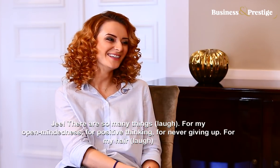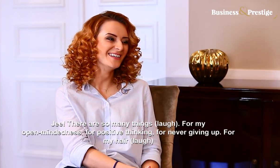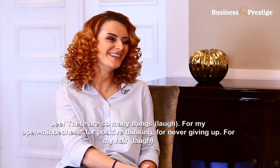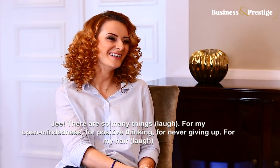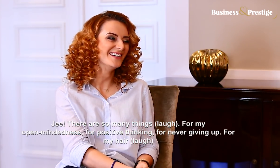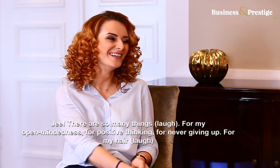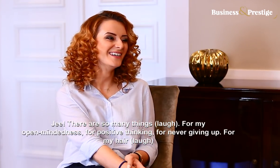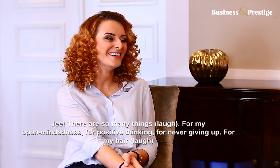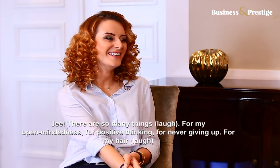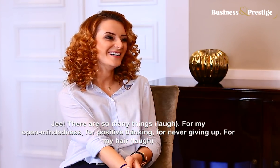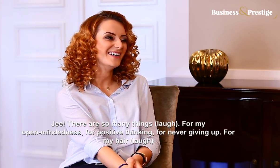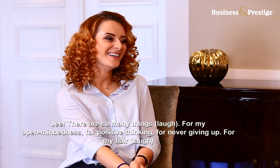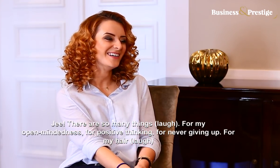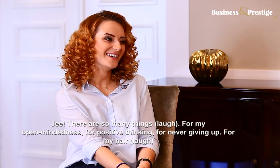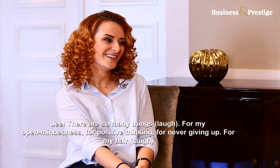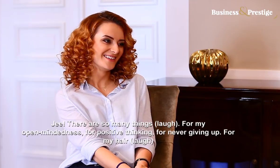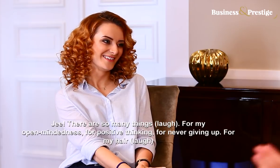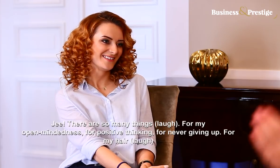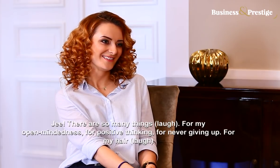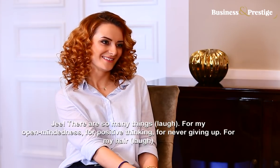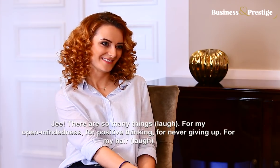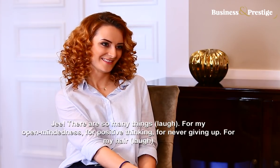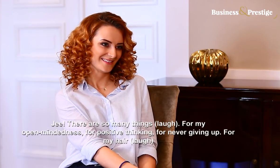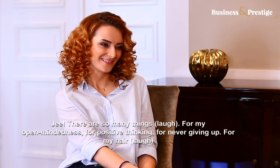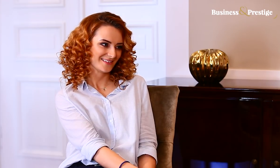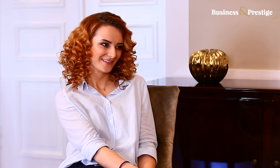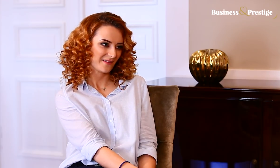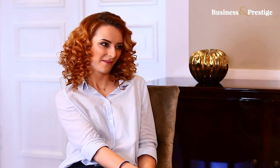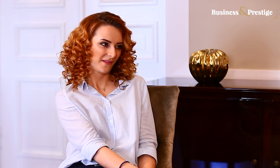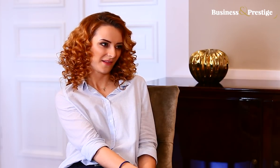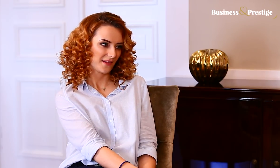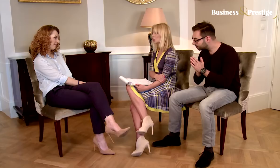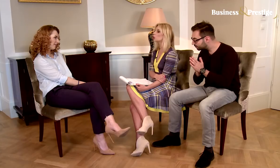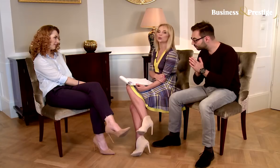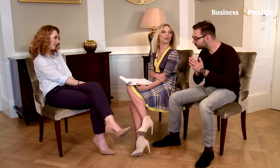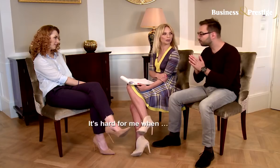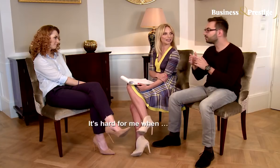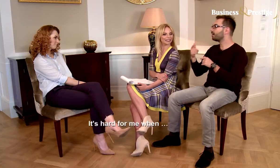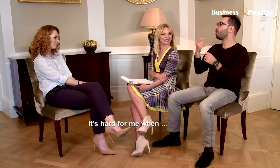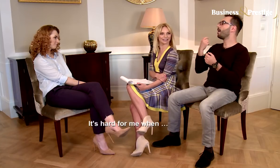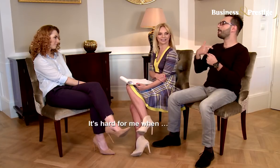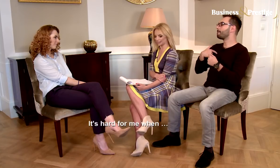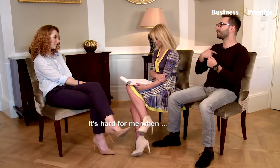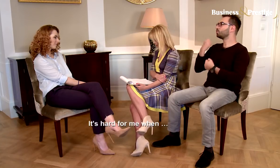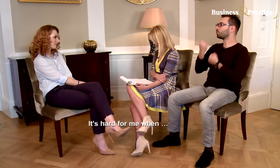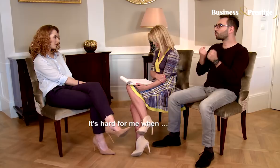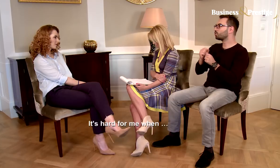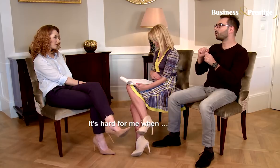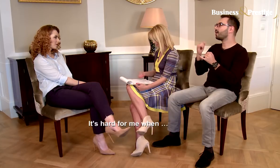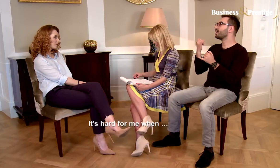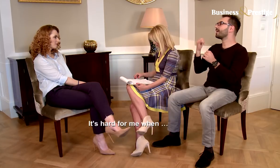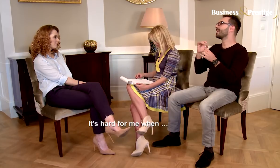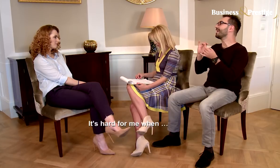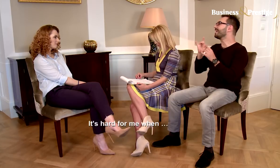włosy. Za wiele rzeczy się kocham. Super. Okej. Okay. Trudno mi gdy?